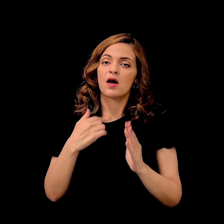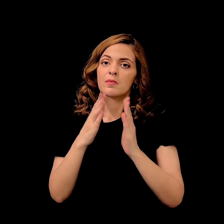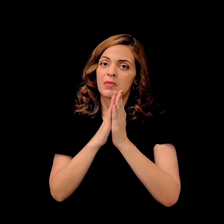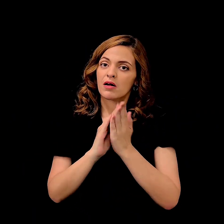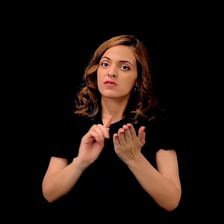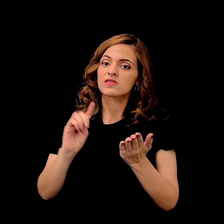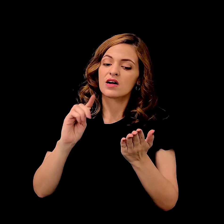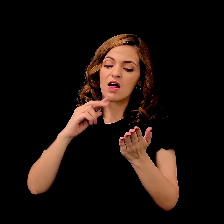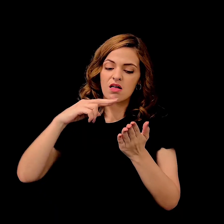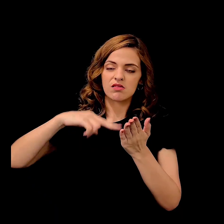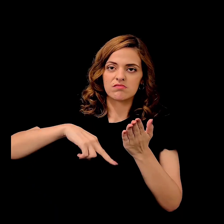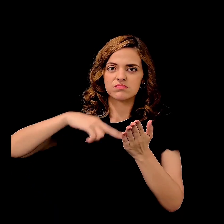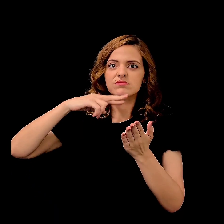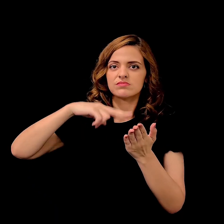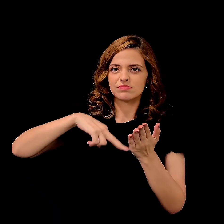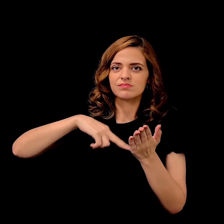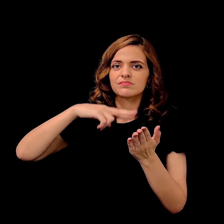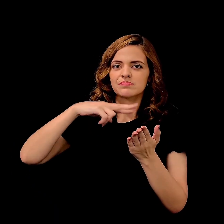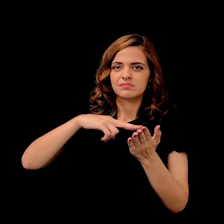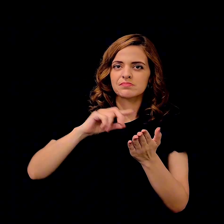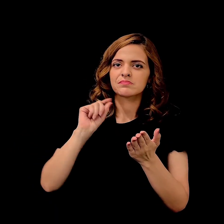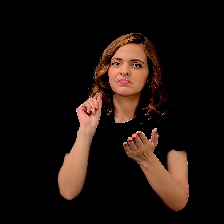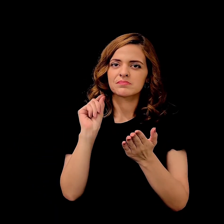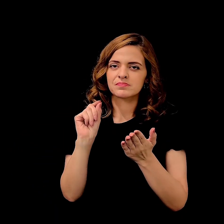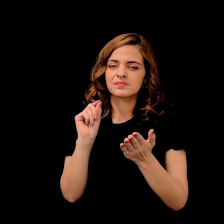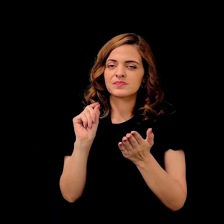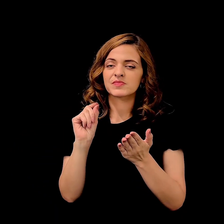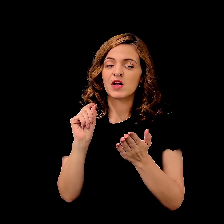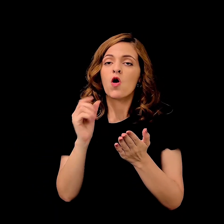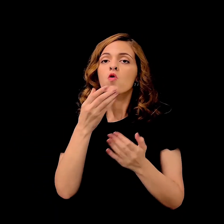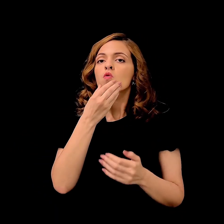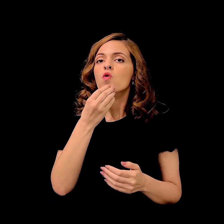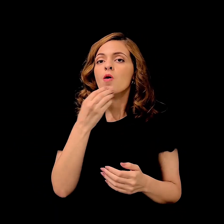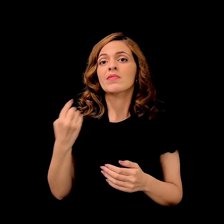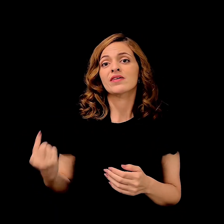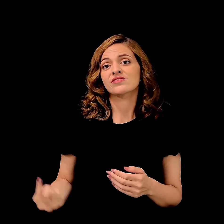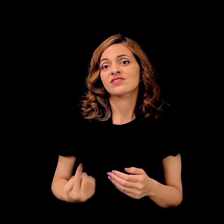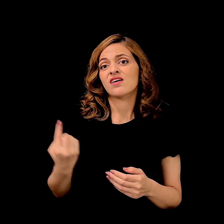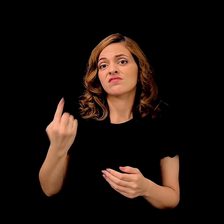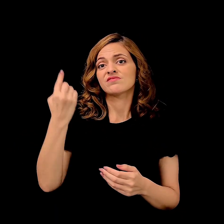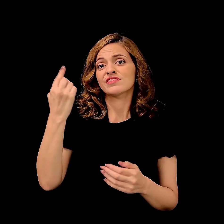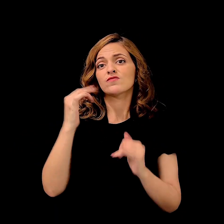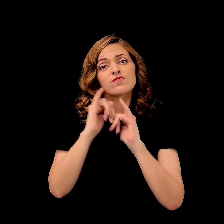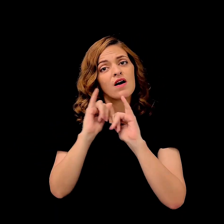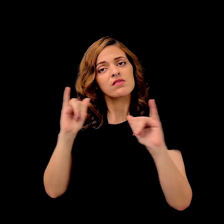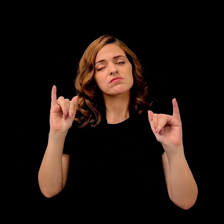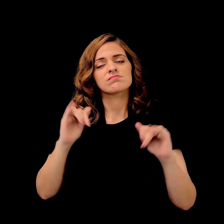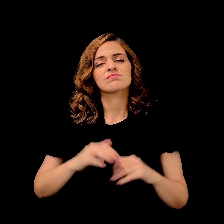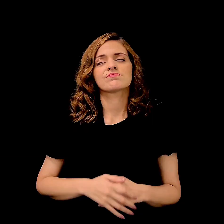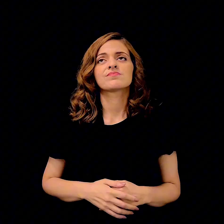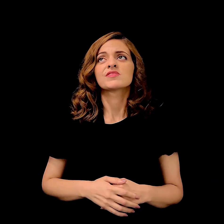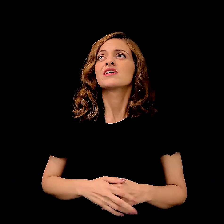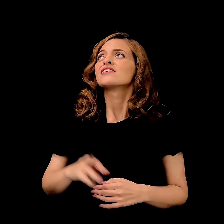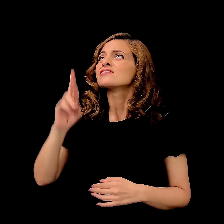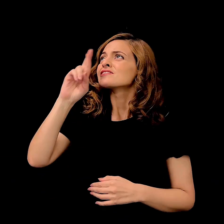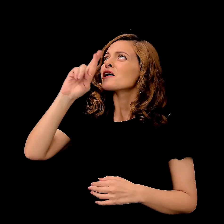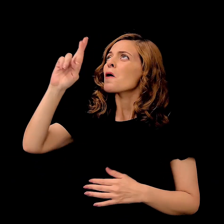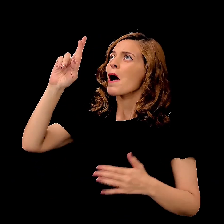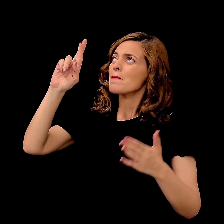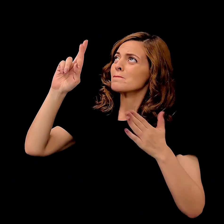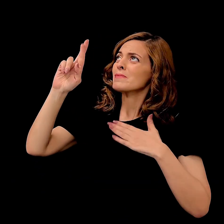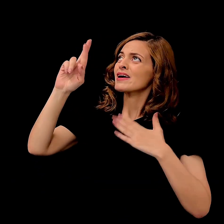ainda há pouco, né? O Davi diz assim: ó Senhor, tira a minha alma